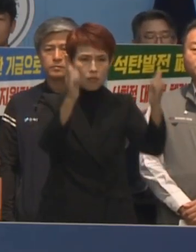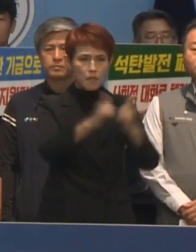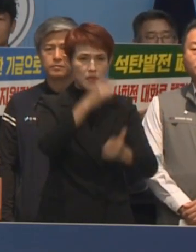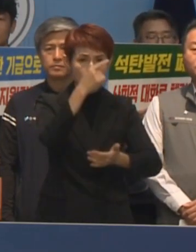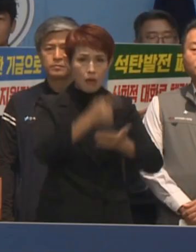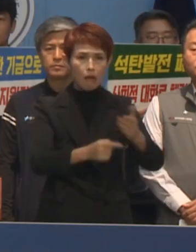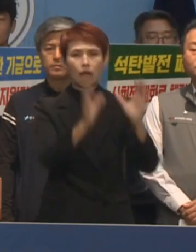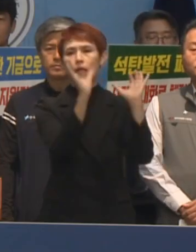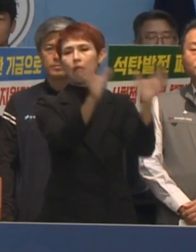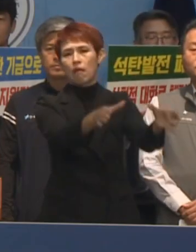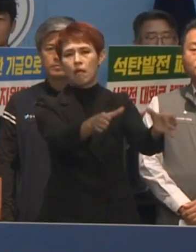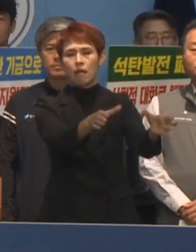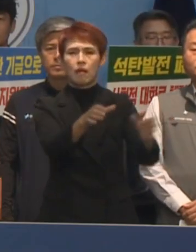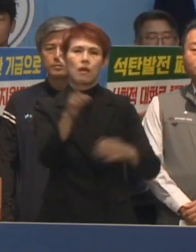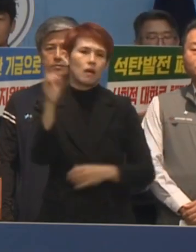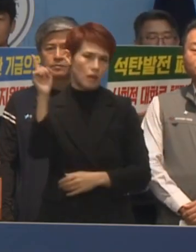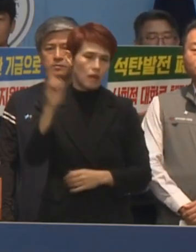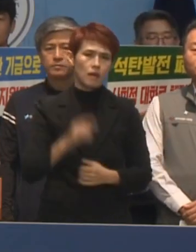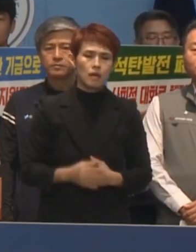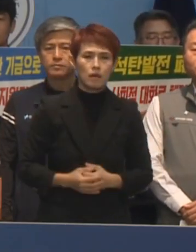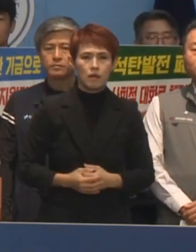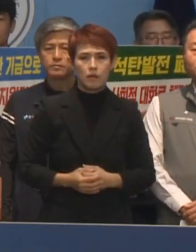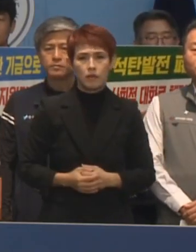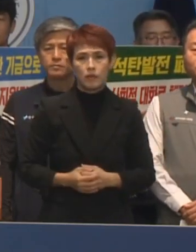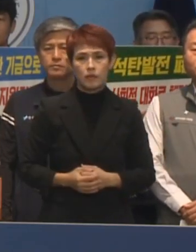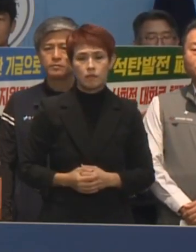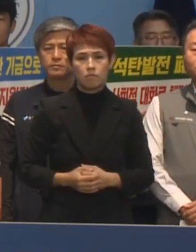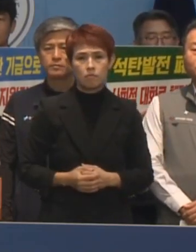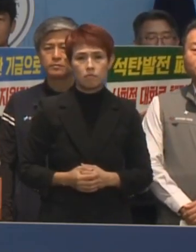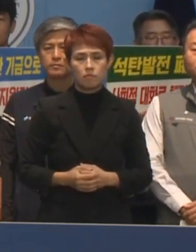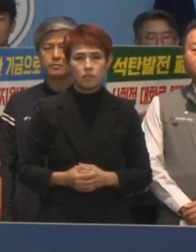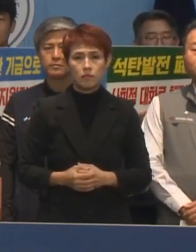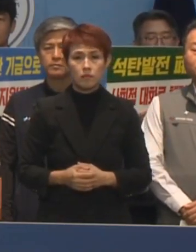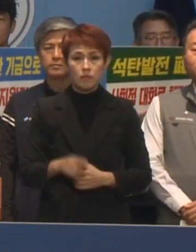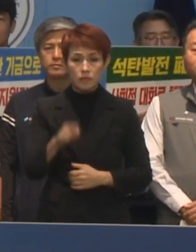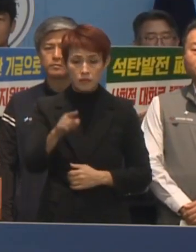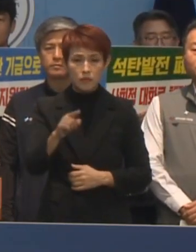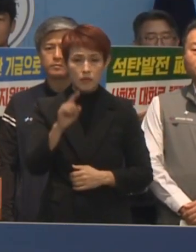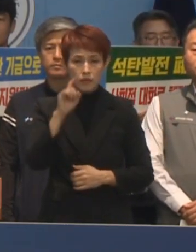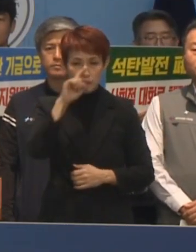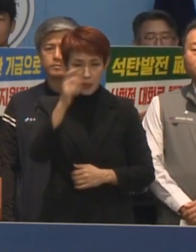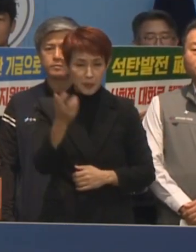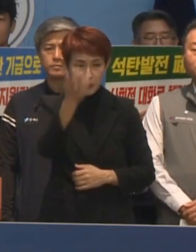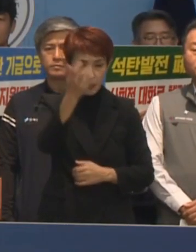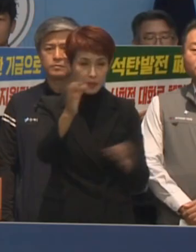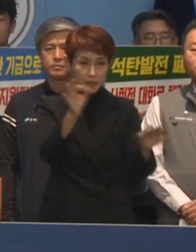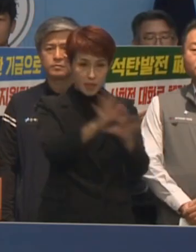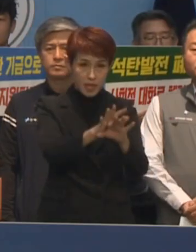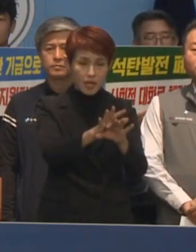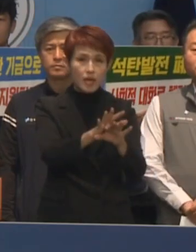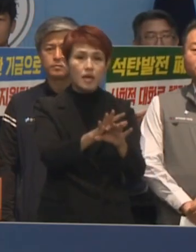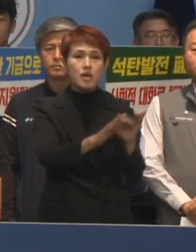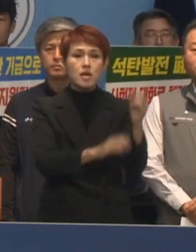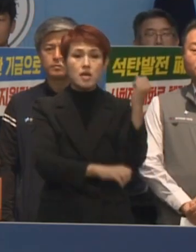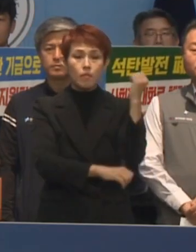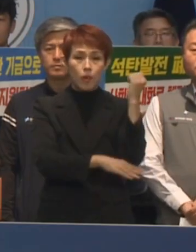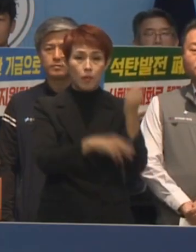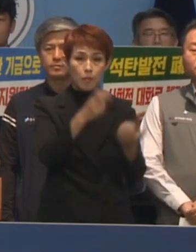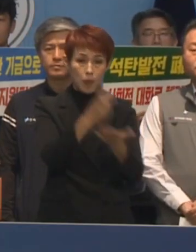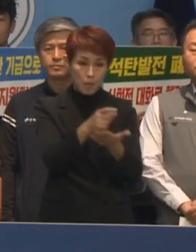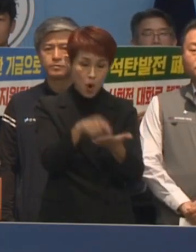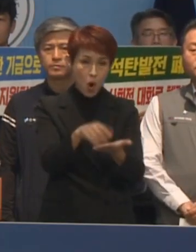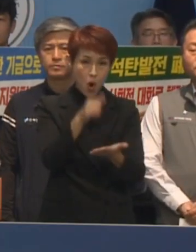결과를 초래할 것입니다. 우리는 탄소중립기본법에 명시된 것처럼 탄소중립 사회로